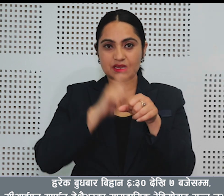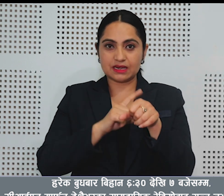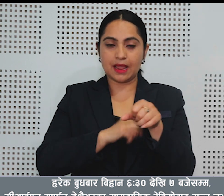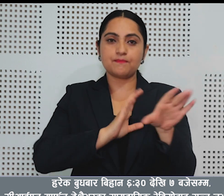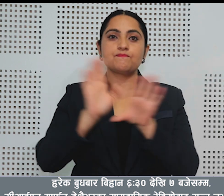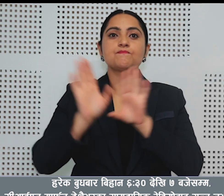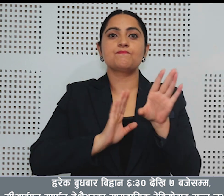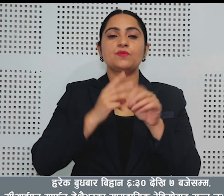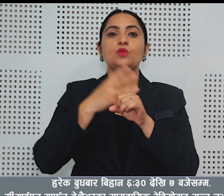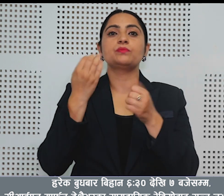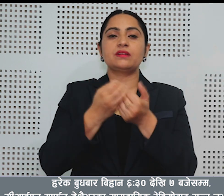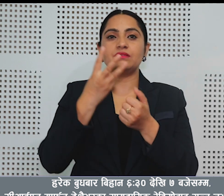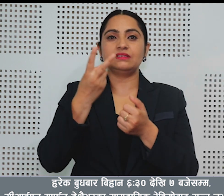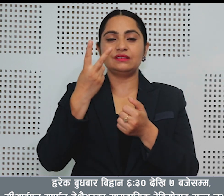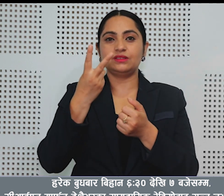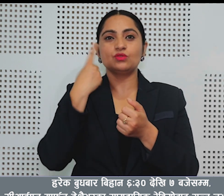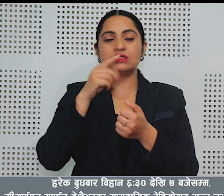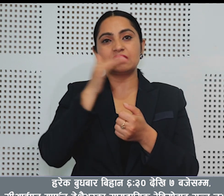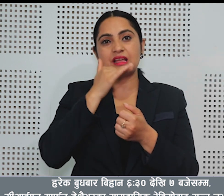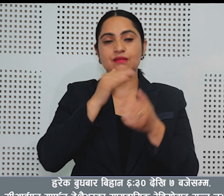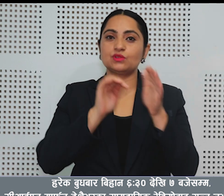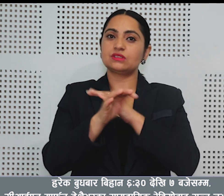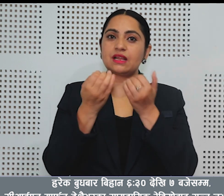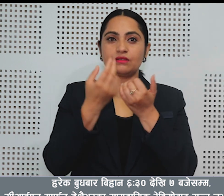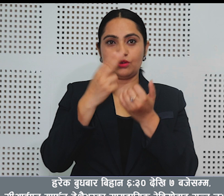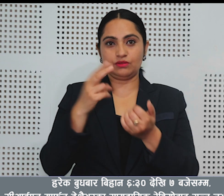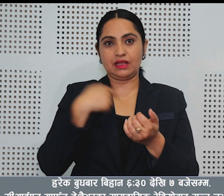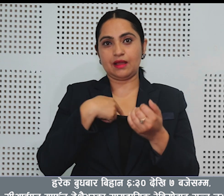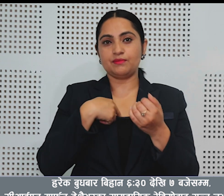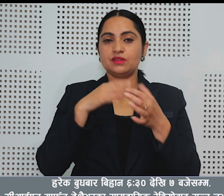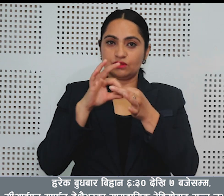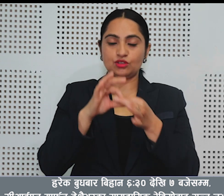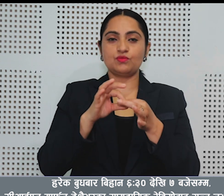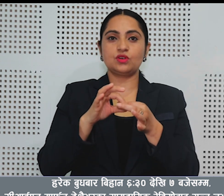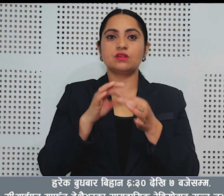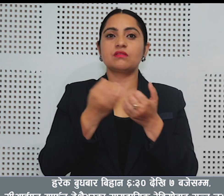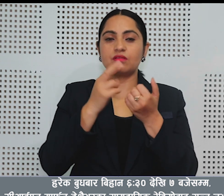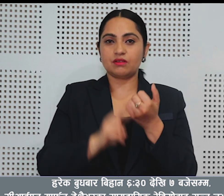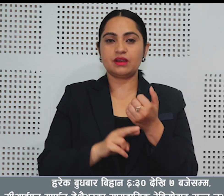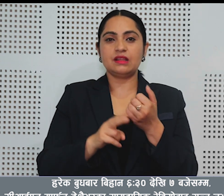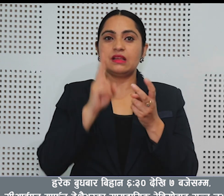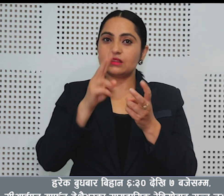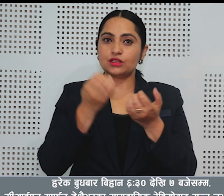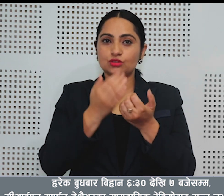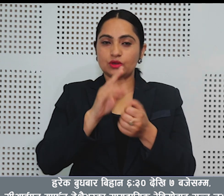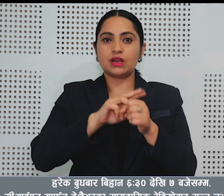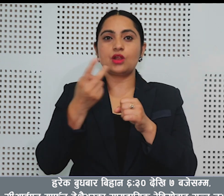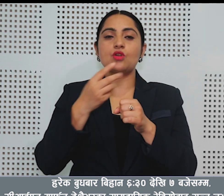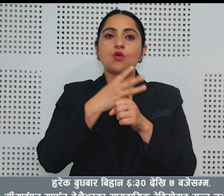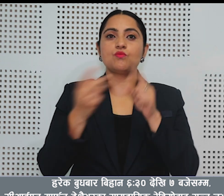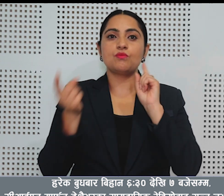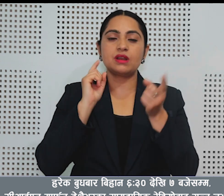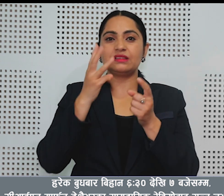स्वयंसेवक उत्पादन गर्ने 2 दिनको तालिम चाहिँ उहाँहरूले आयोजना गर्नुभएको थियो हामीसँगकै समन्वयमा। यसरी हामीले गरिरहेका छौँ। हेटौँडा